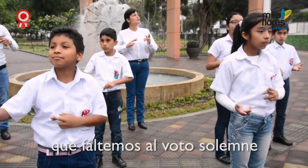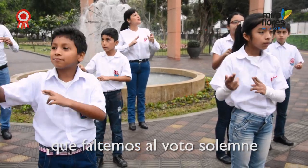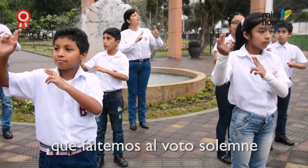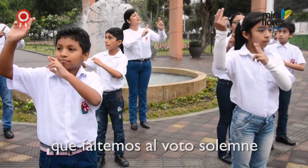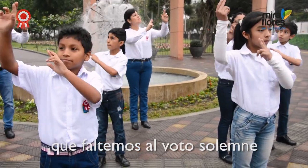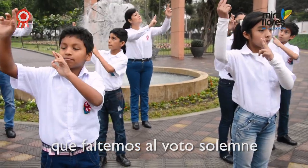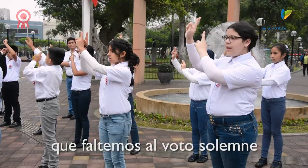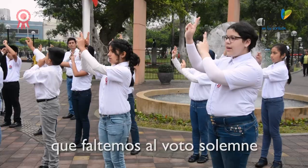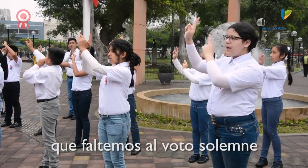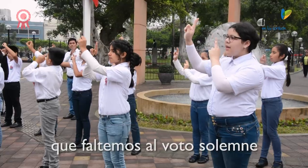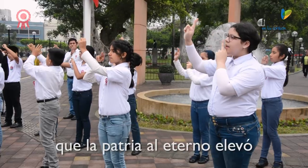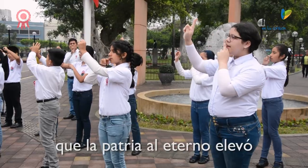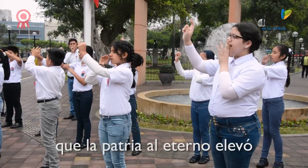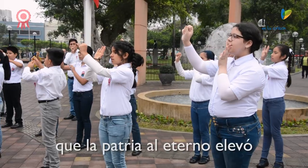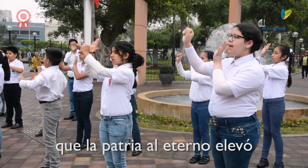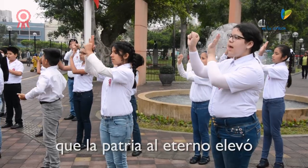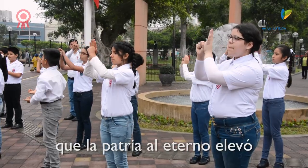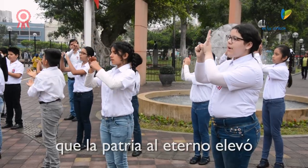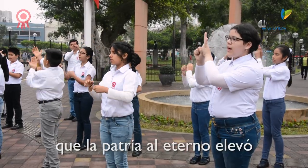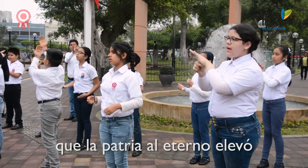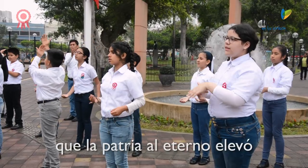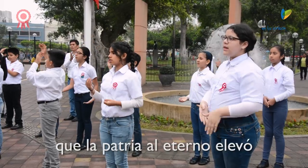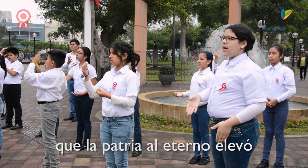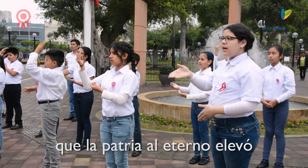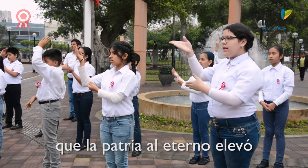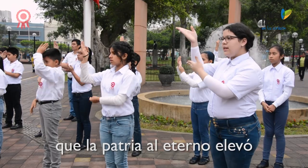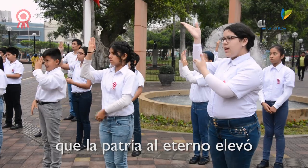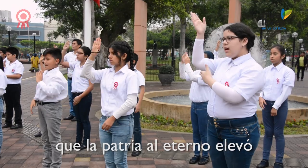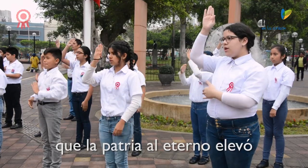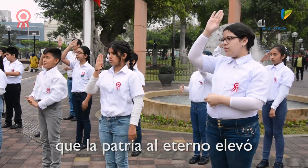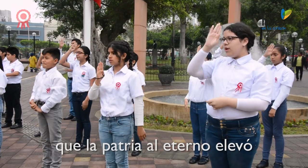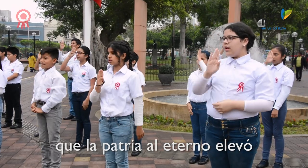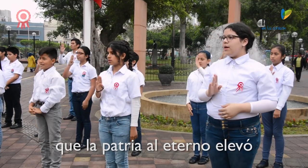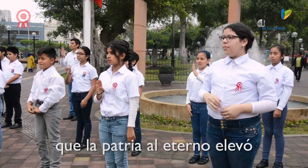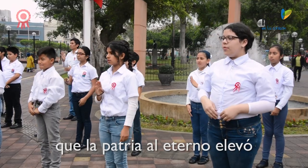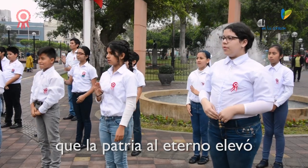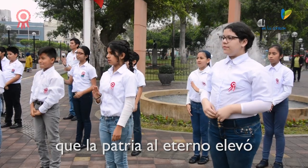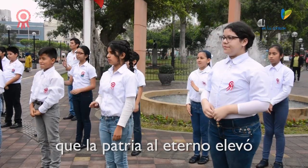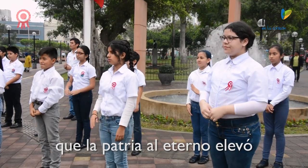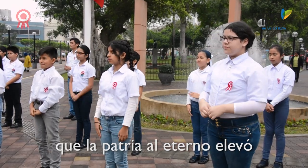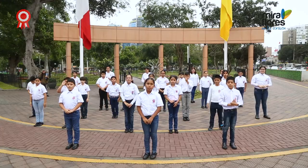surente, que la patria es de nuevo, partemos voto